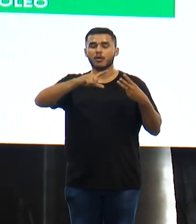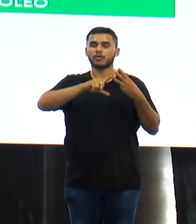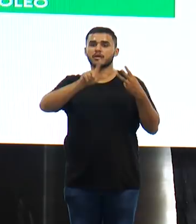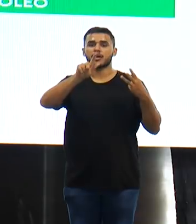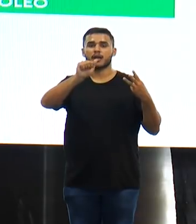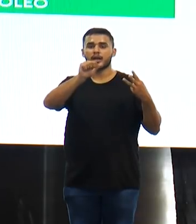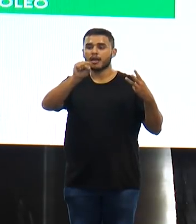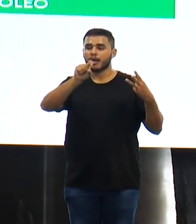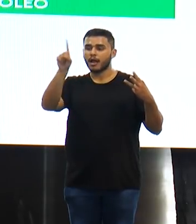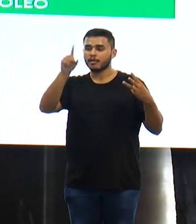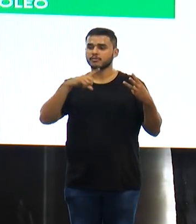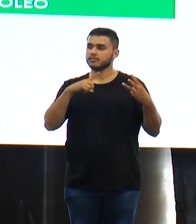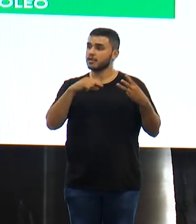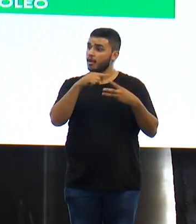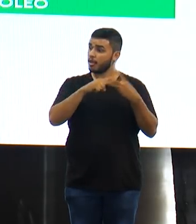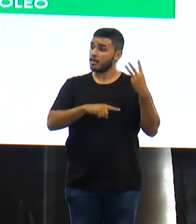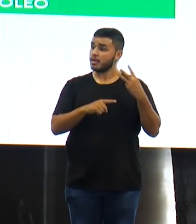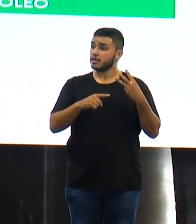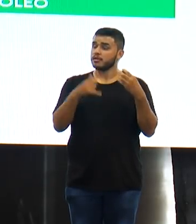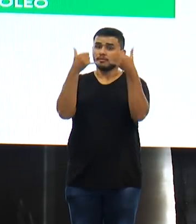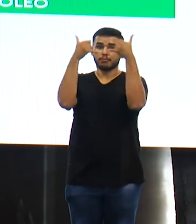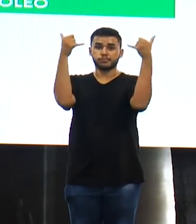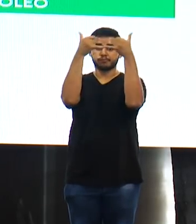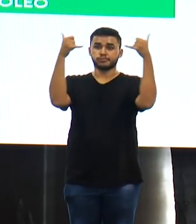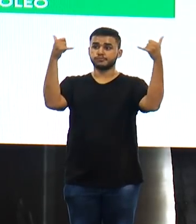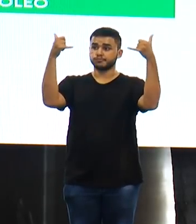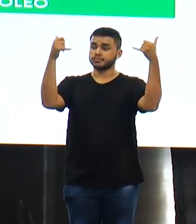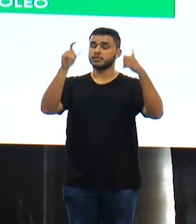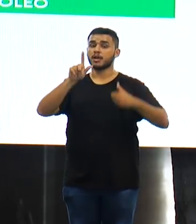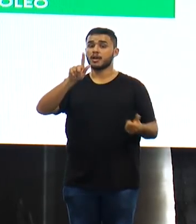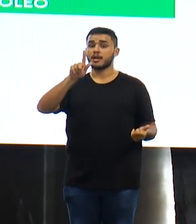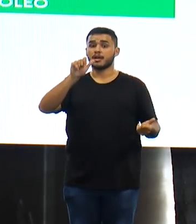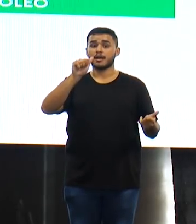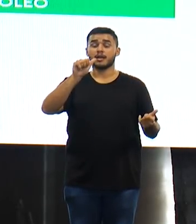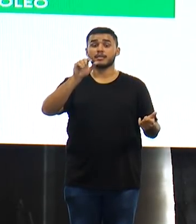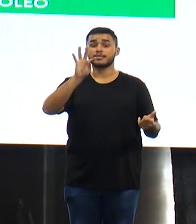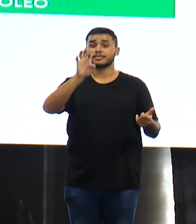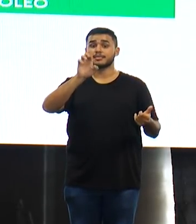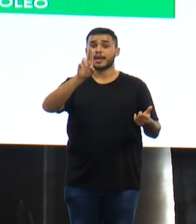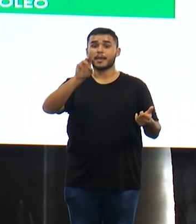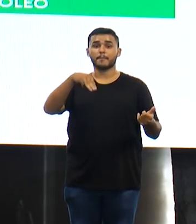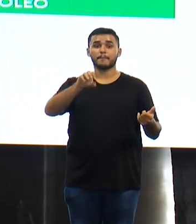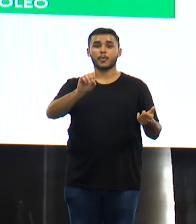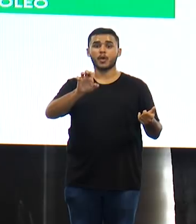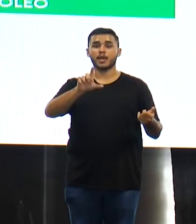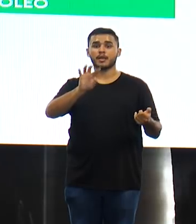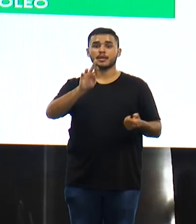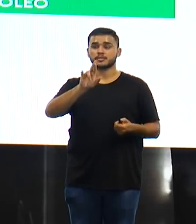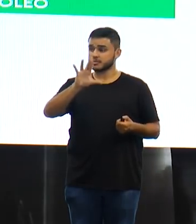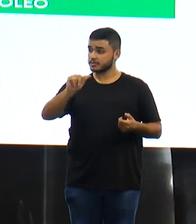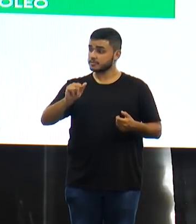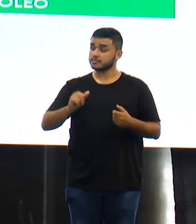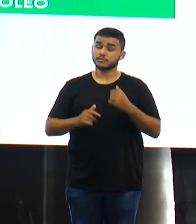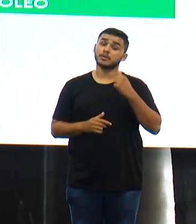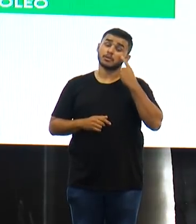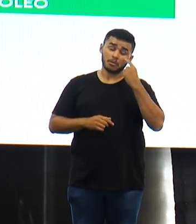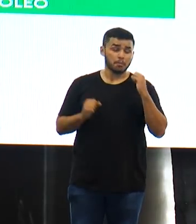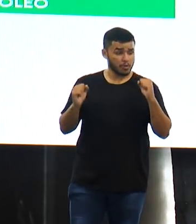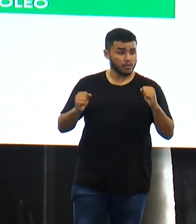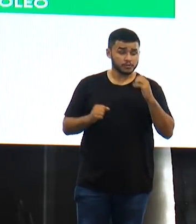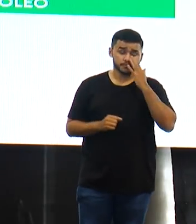as usinas termoelétricas. Beleza? Eu posso usar urânio para gerar energia